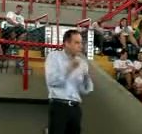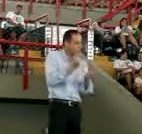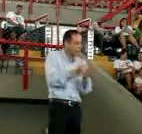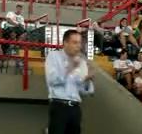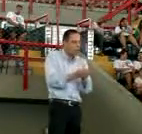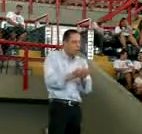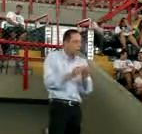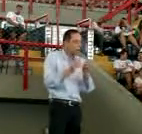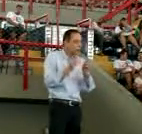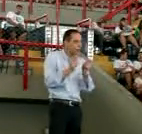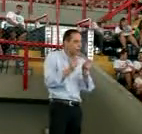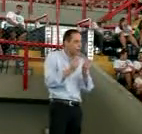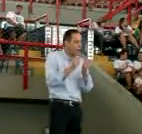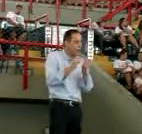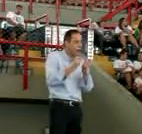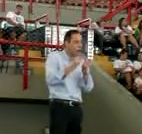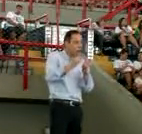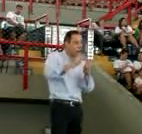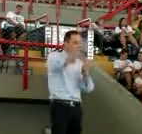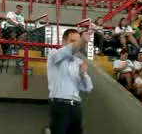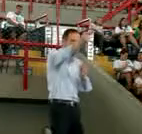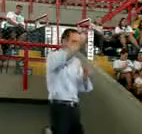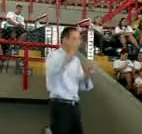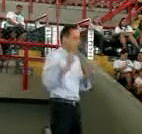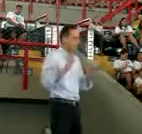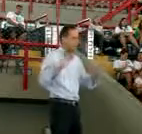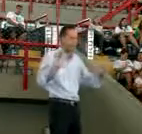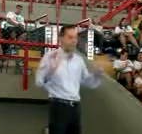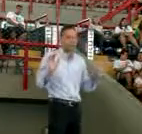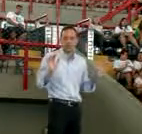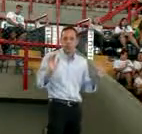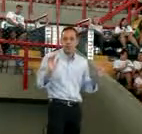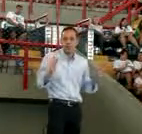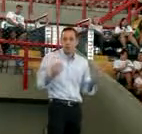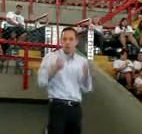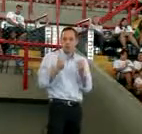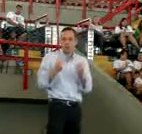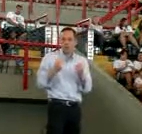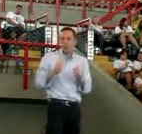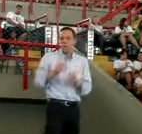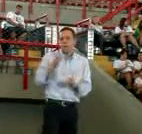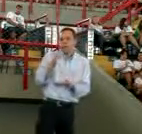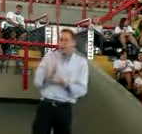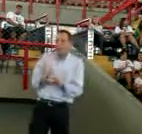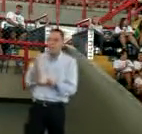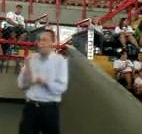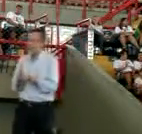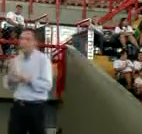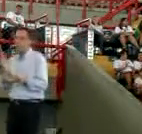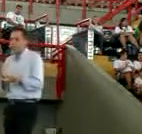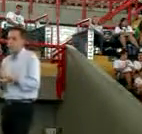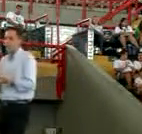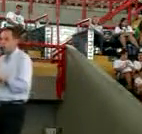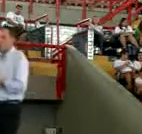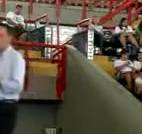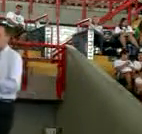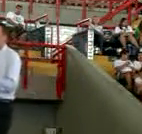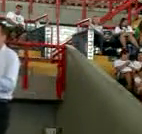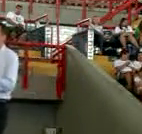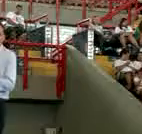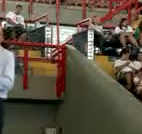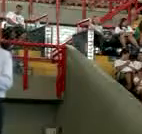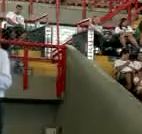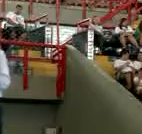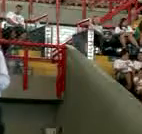em essência, o ato adicional, ele deu autonomia para as províncias. Isso é que é importante. Ou seja, cada província vai ter agora a